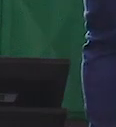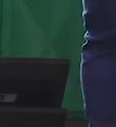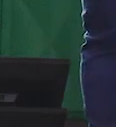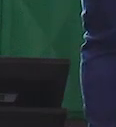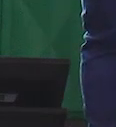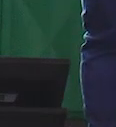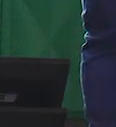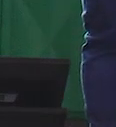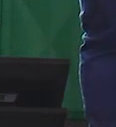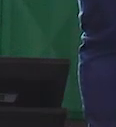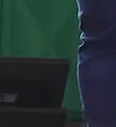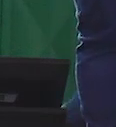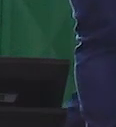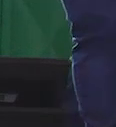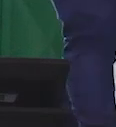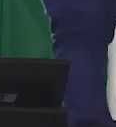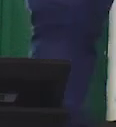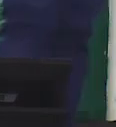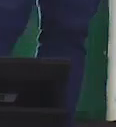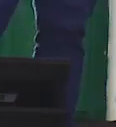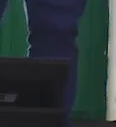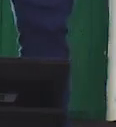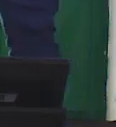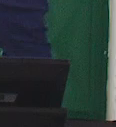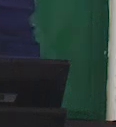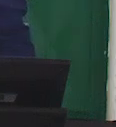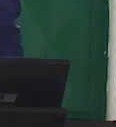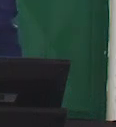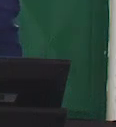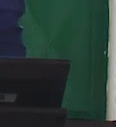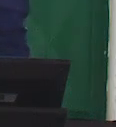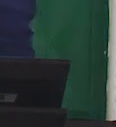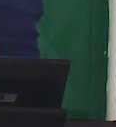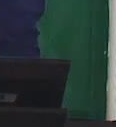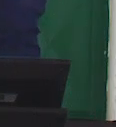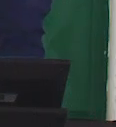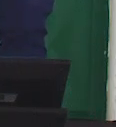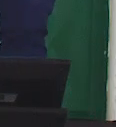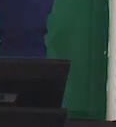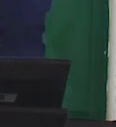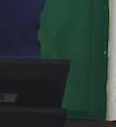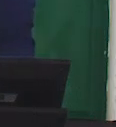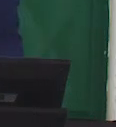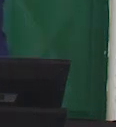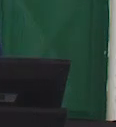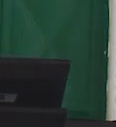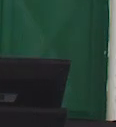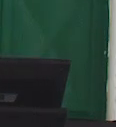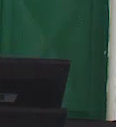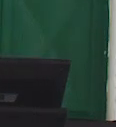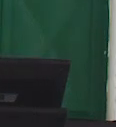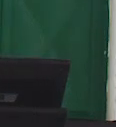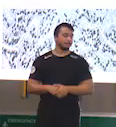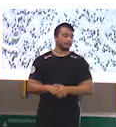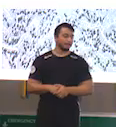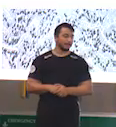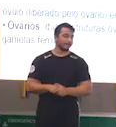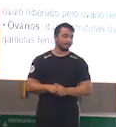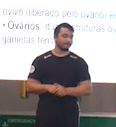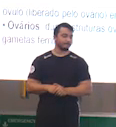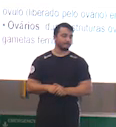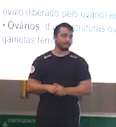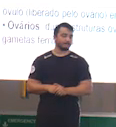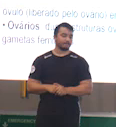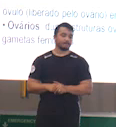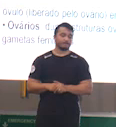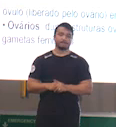próstata. Então fica exatamente a dica que a pessoa tem que fazer anualmente esse exame, ok?